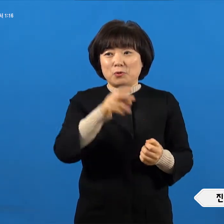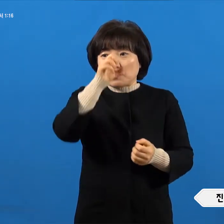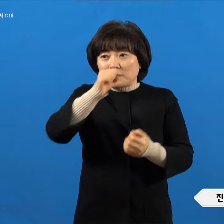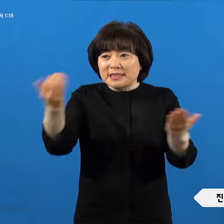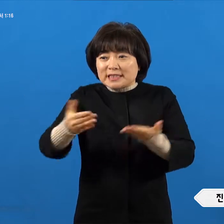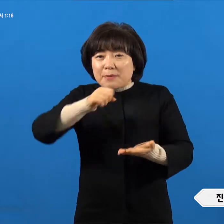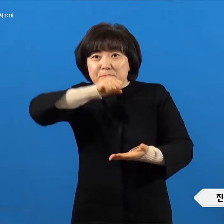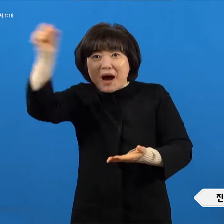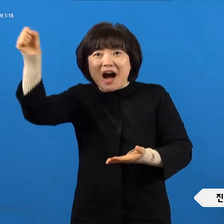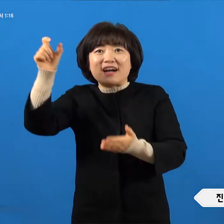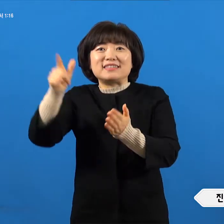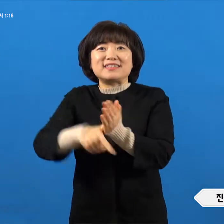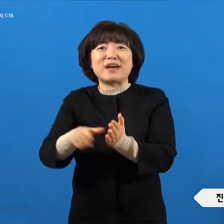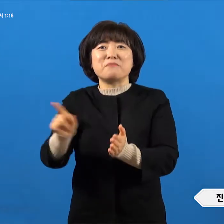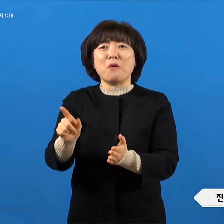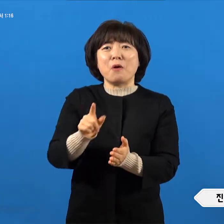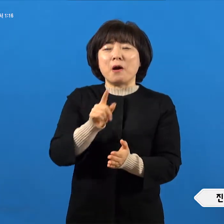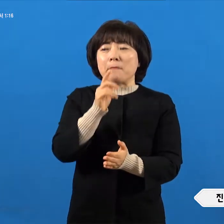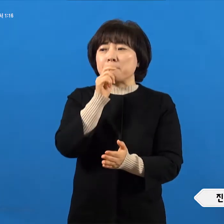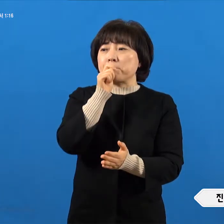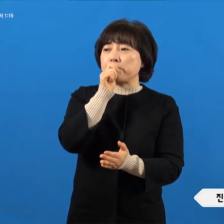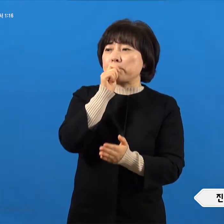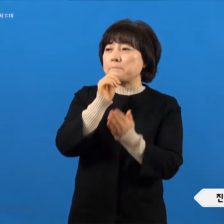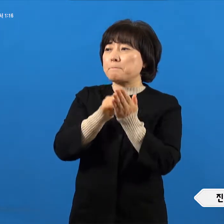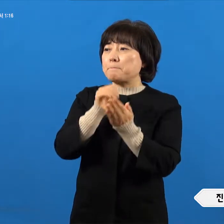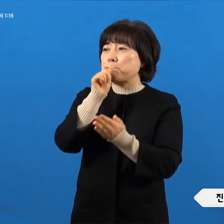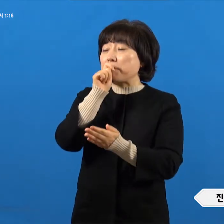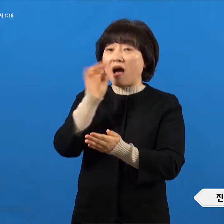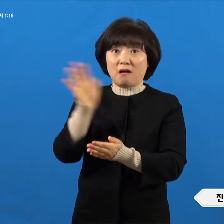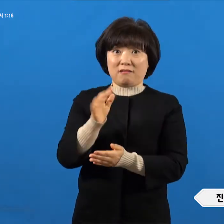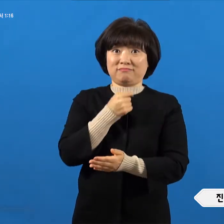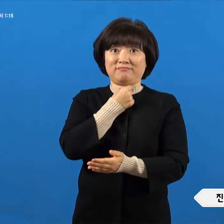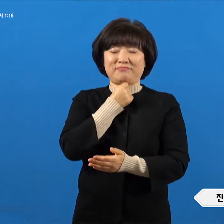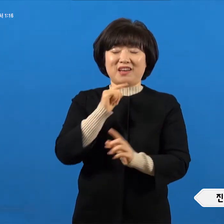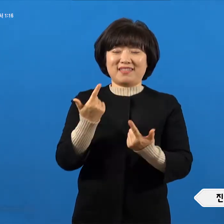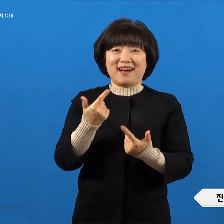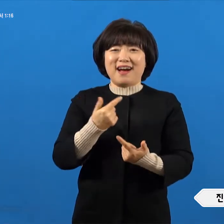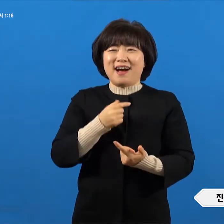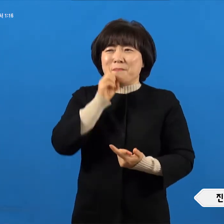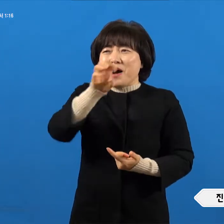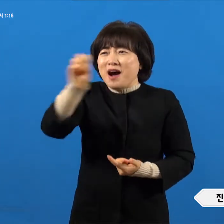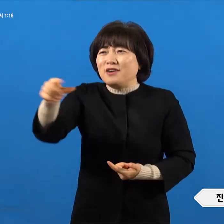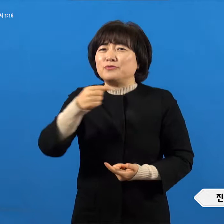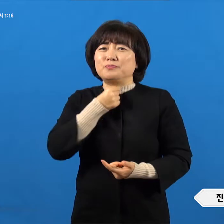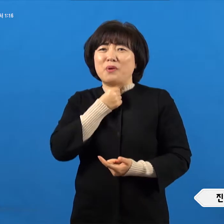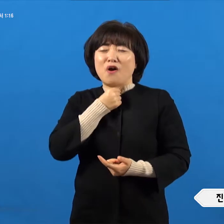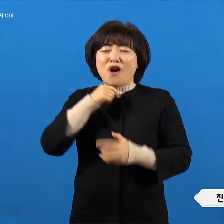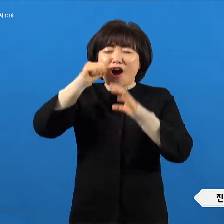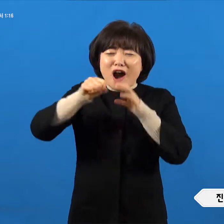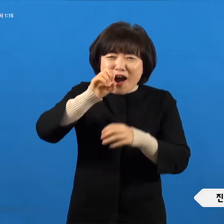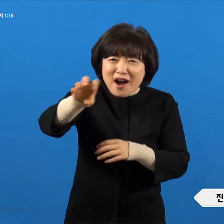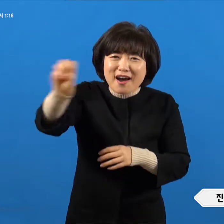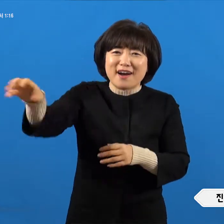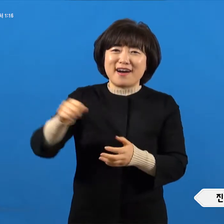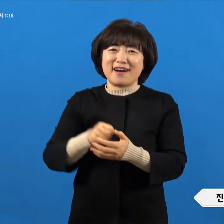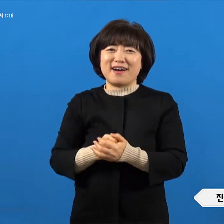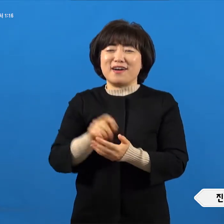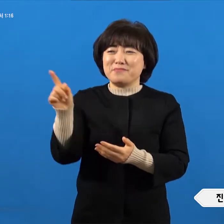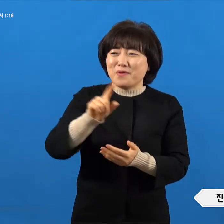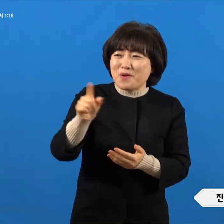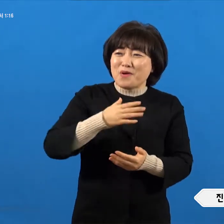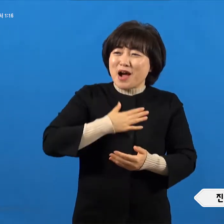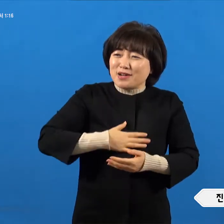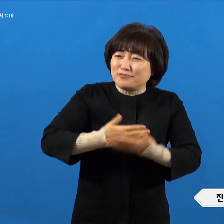말하고 싶습니다. 전하고 싶습니다. 자랑하고 싶습니다. 알리고 싶습니다. 여러 모양으로